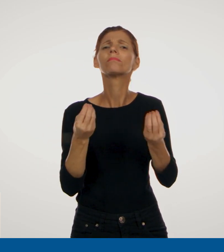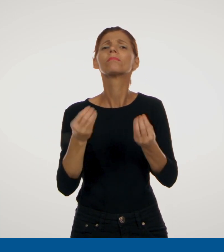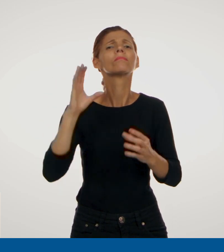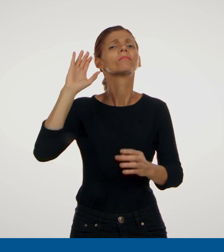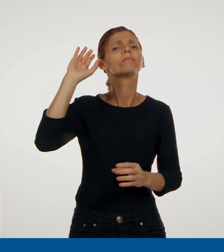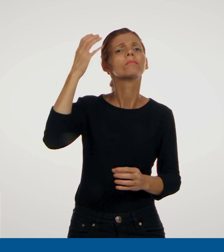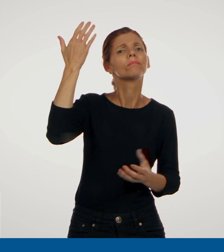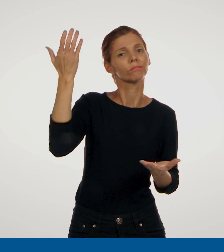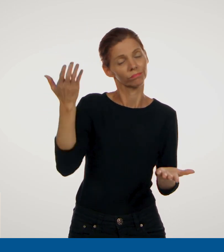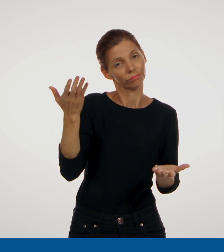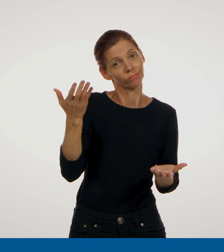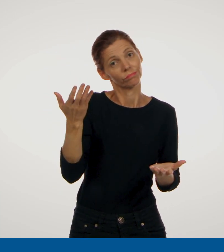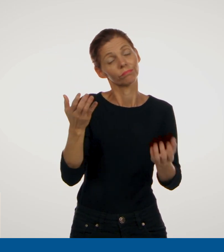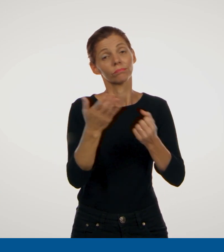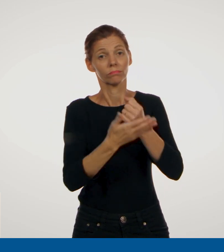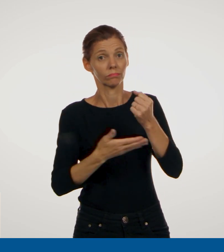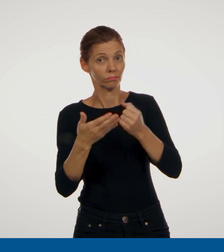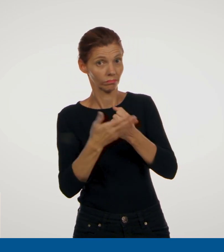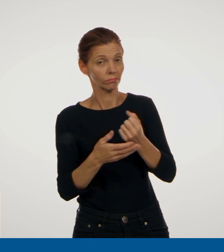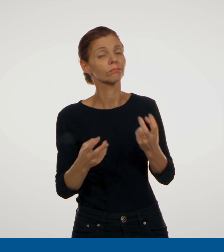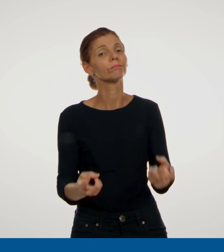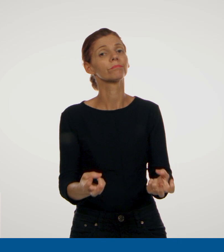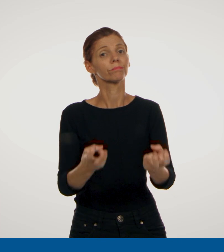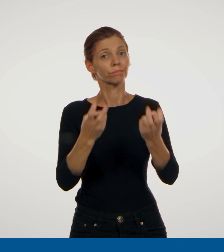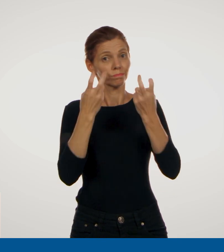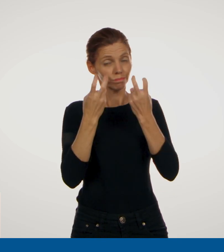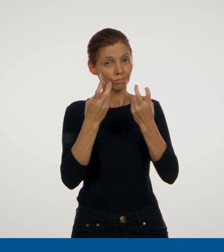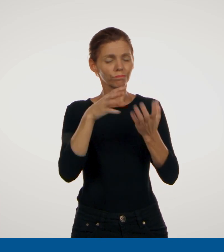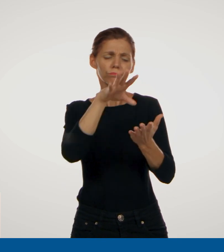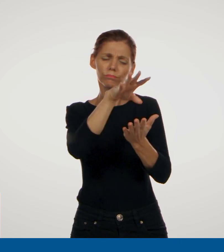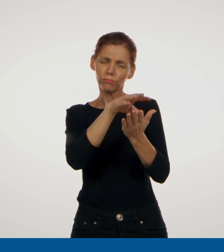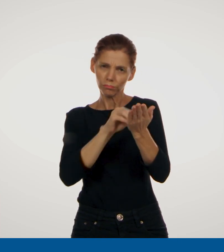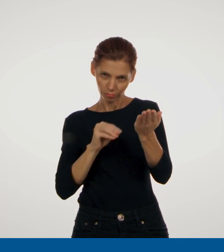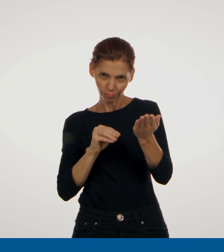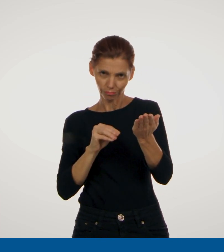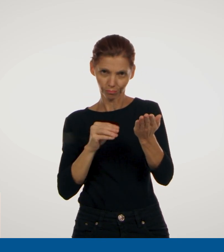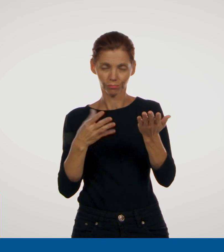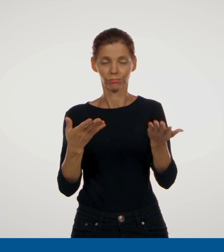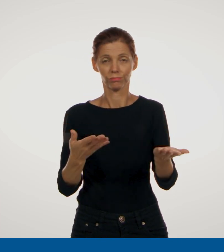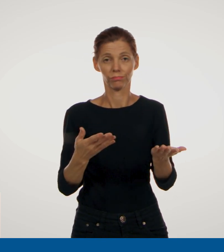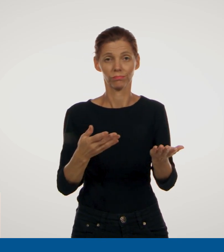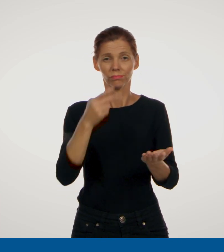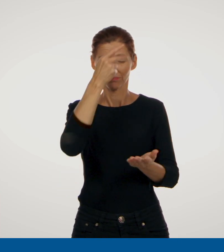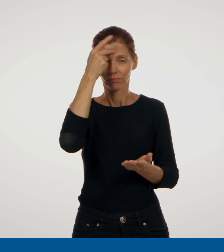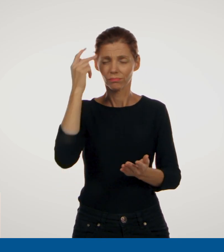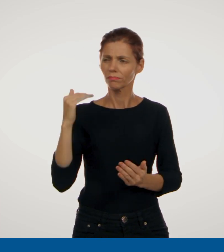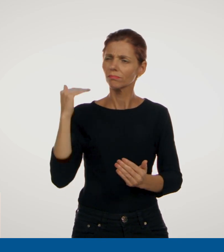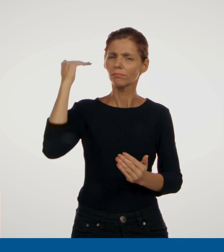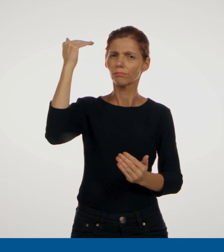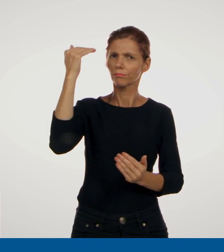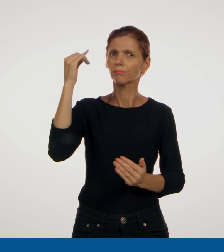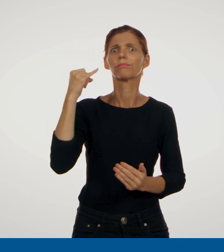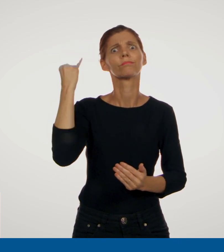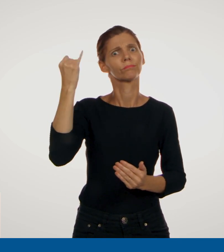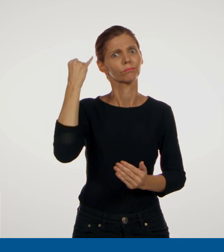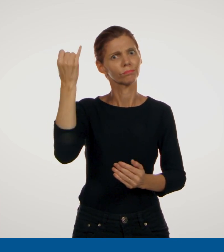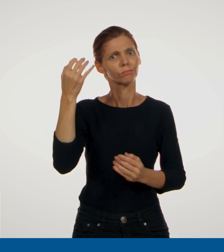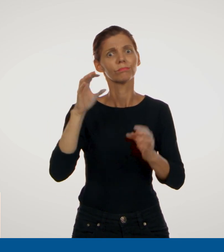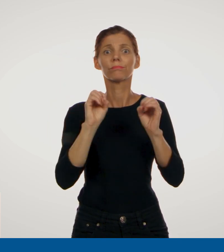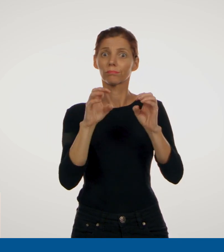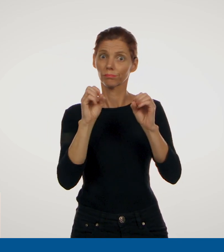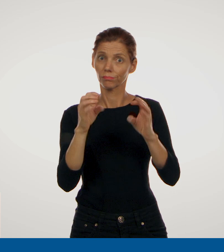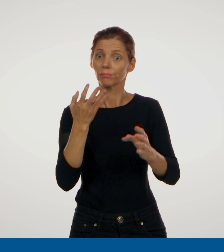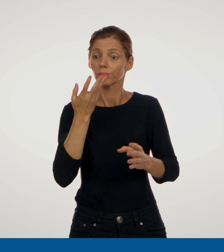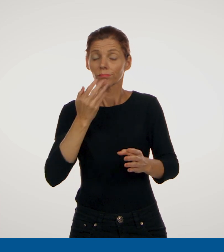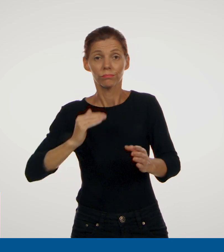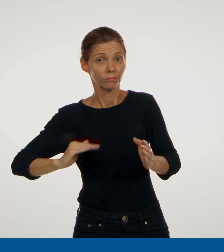isso acontece? Basicamente, pela observação e imitação. Os adultos têm papel fundamental em relação